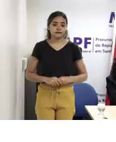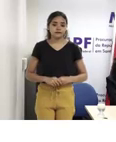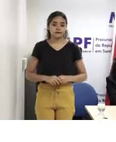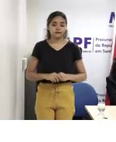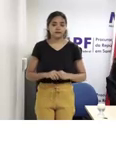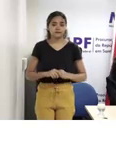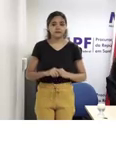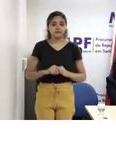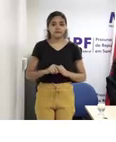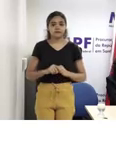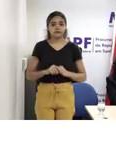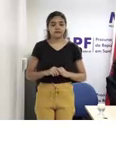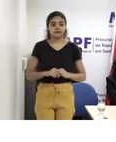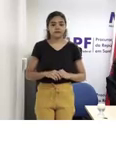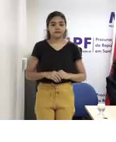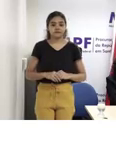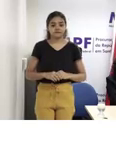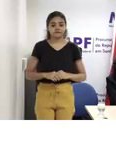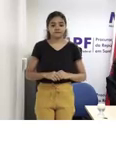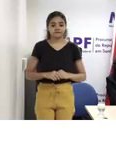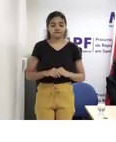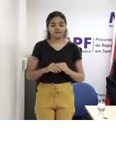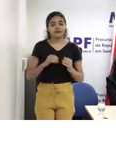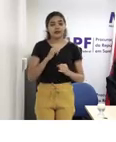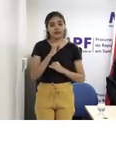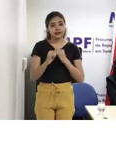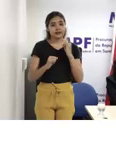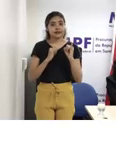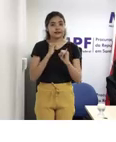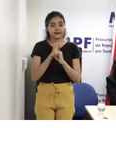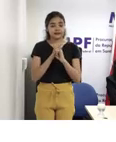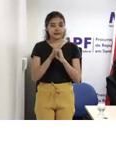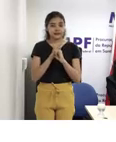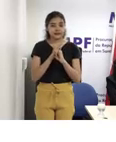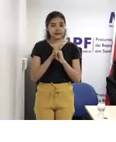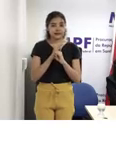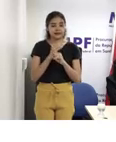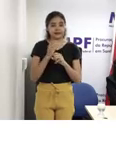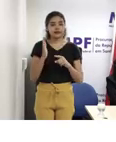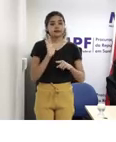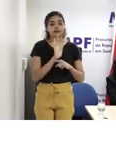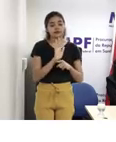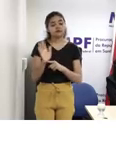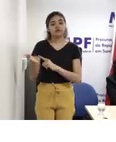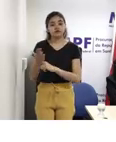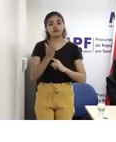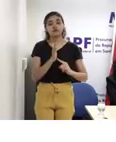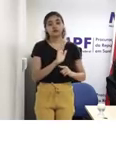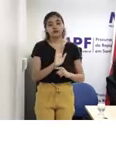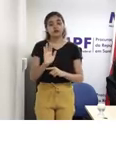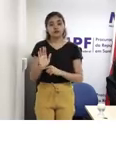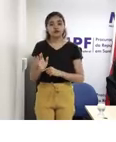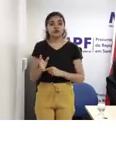coisa inexorável ela trouxe muitos benefícios para todos nós E assim não Quem